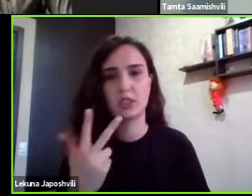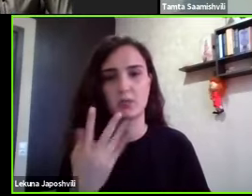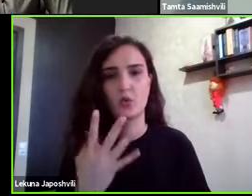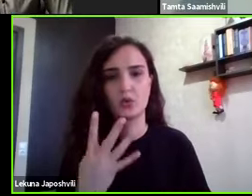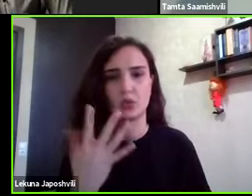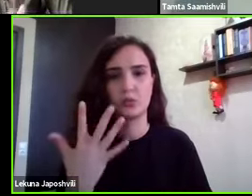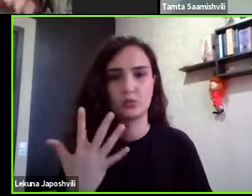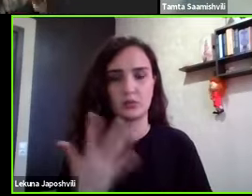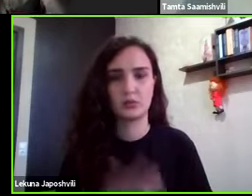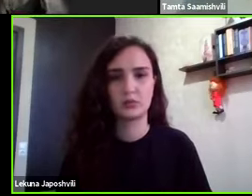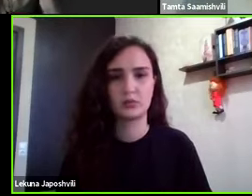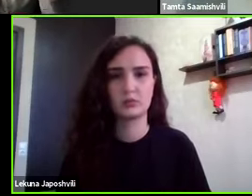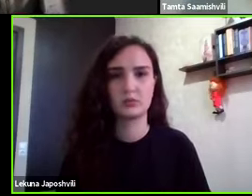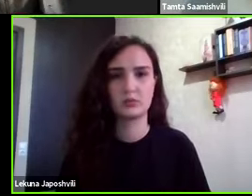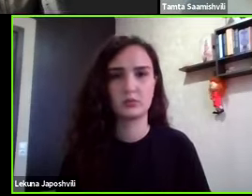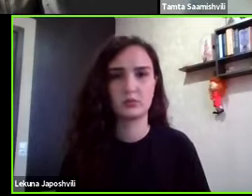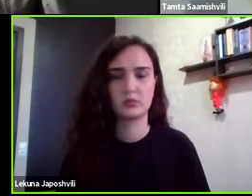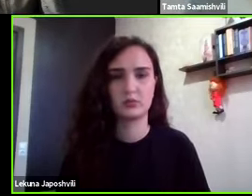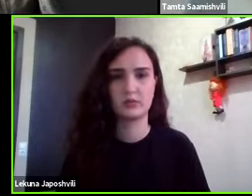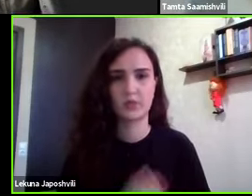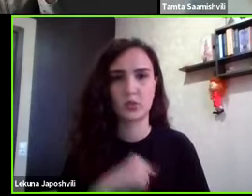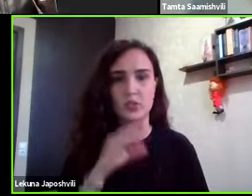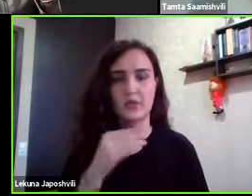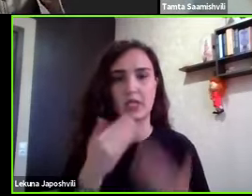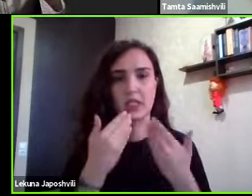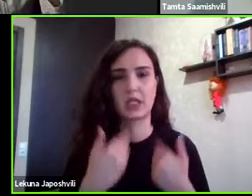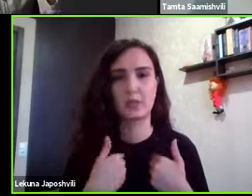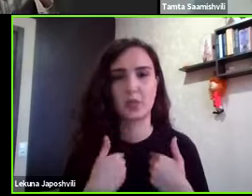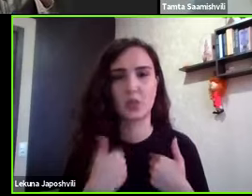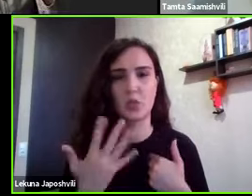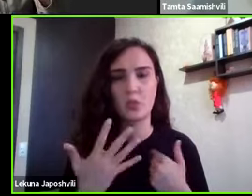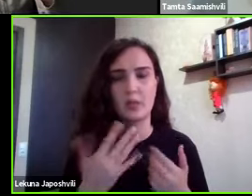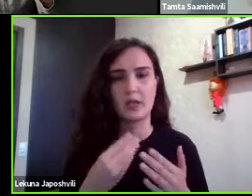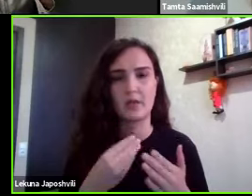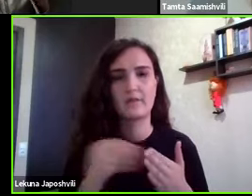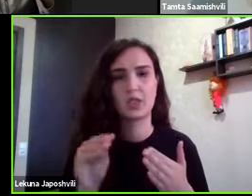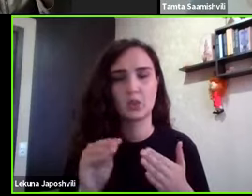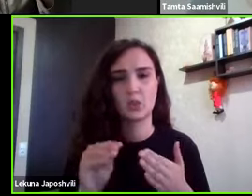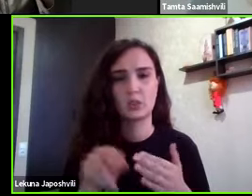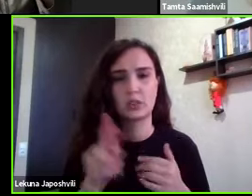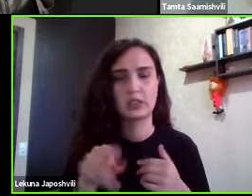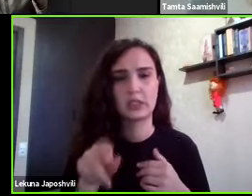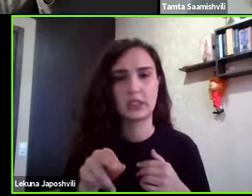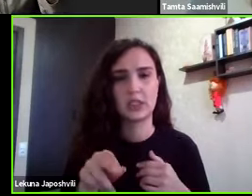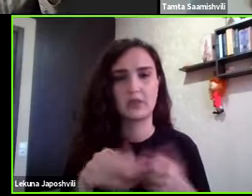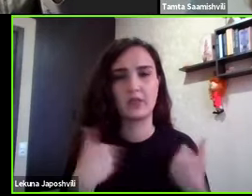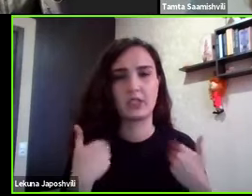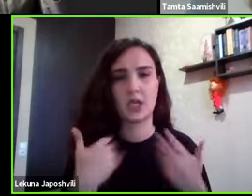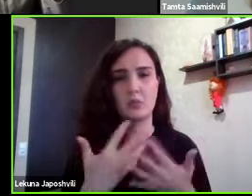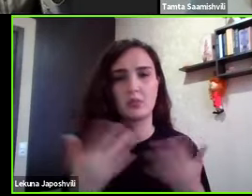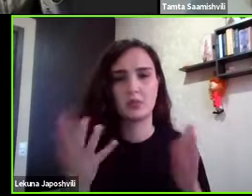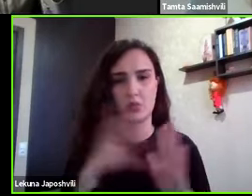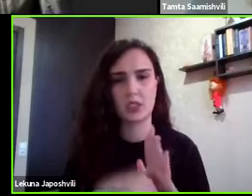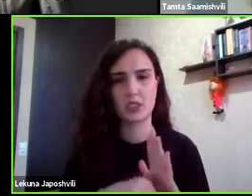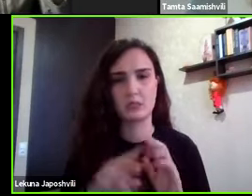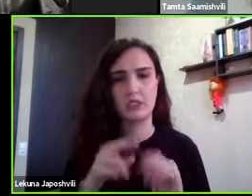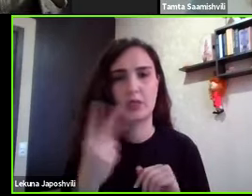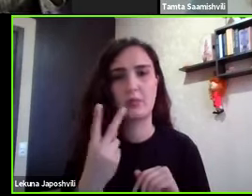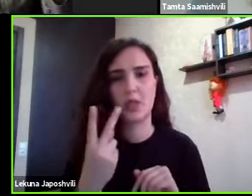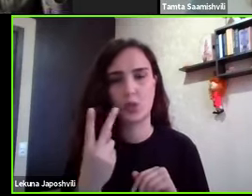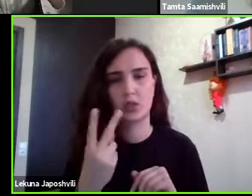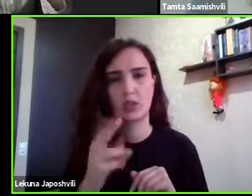5. და ჩვენ ახლა როდესაც გვეკითხებიან ხოლმე რომელი ვიყიდოთ, ახლა D ვიტამინი მოიაზრებს ხოლმე D2